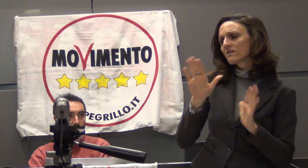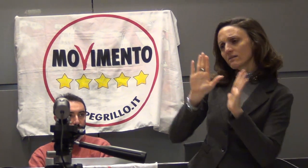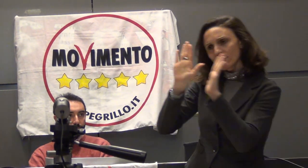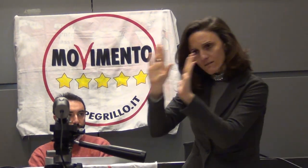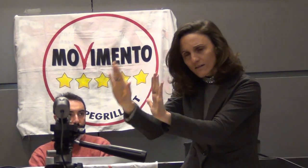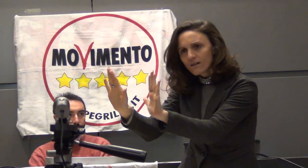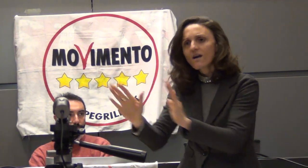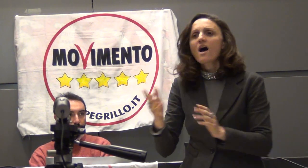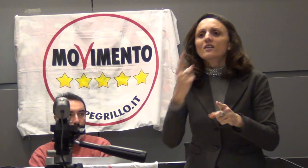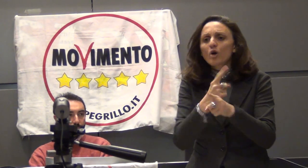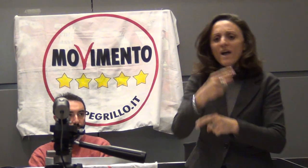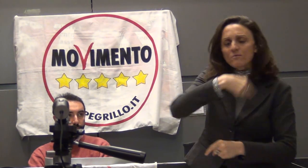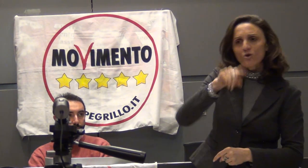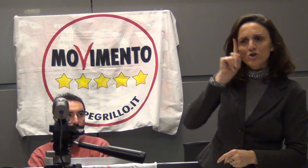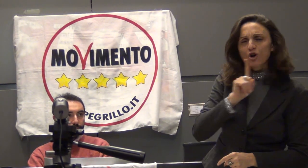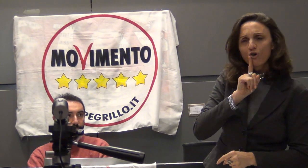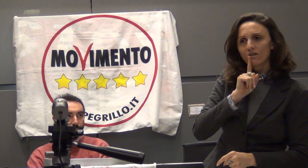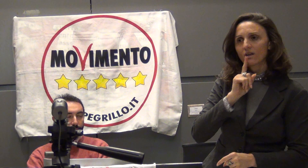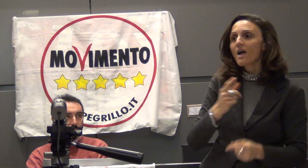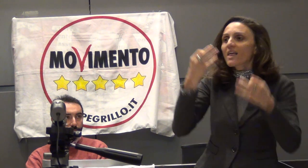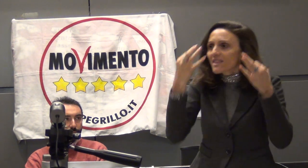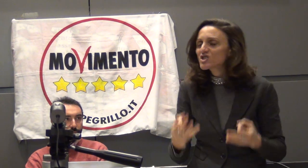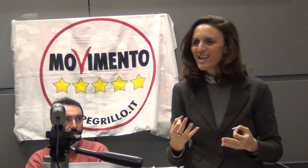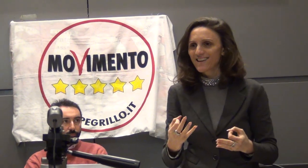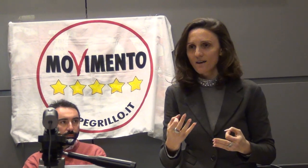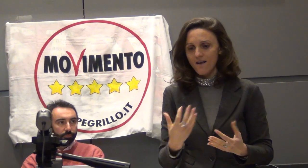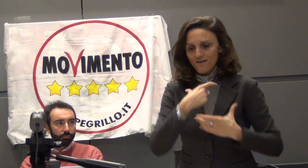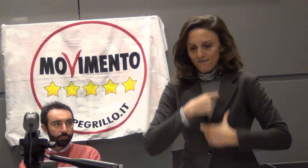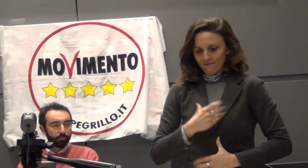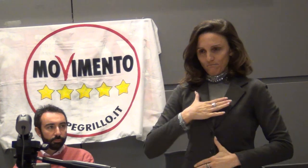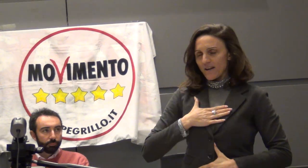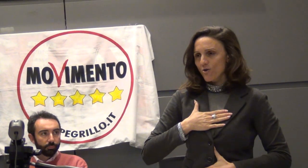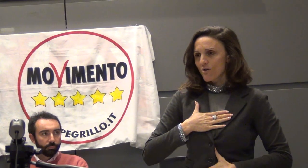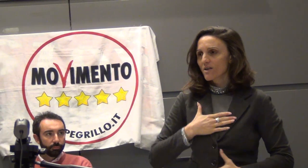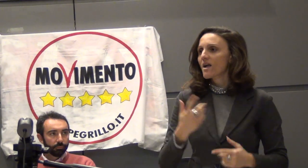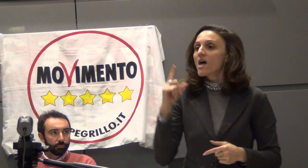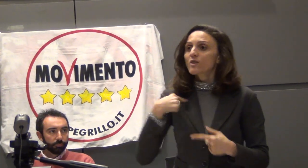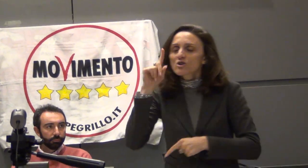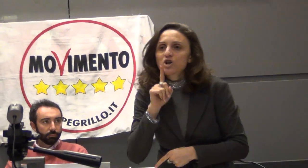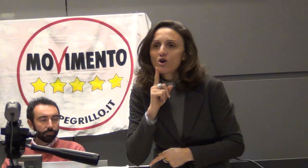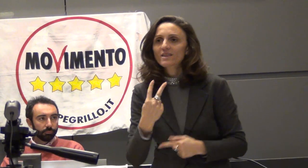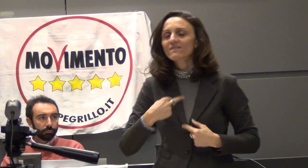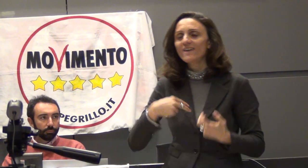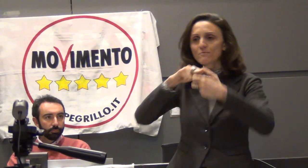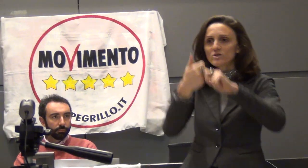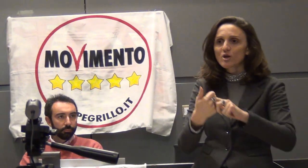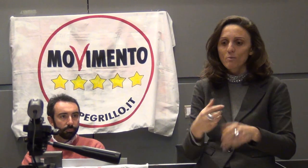è chiaro? Quindi questo è il loro pensiero, mentre invece noi persone sorde, dobbiamo avere la possibilità di